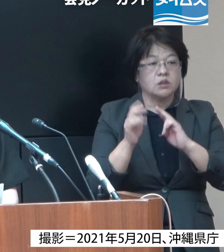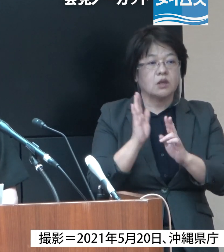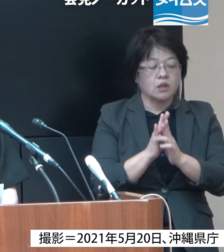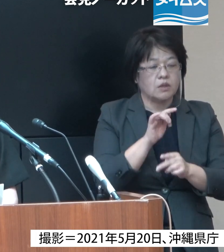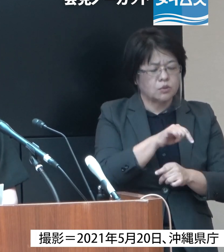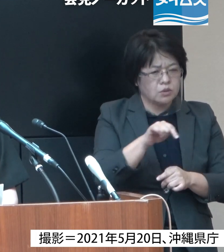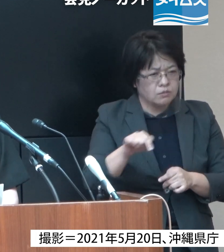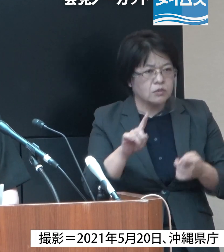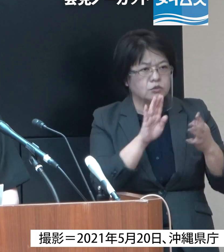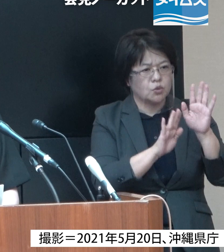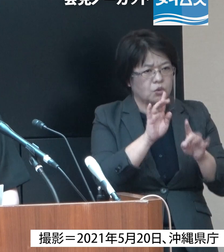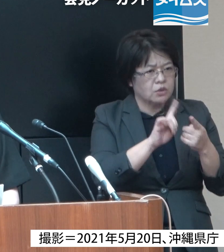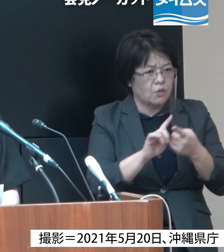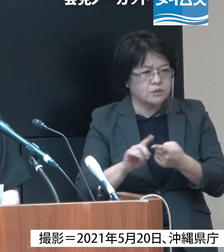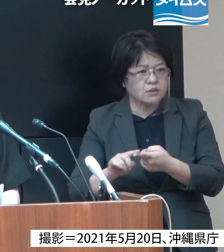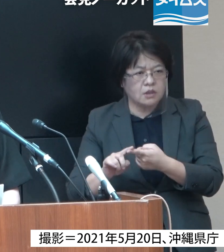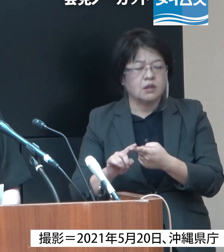とも、